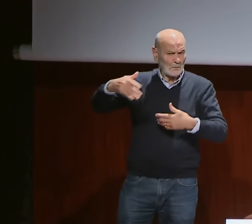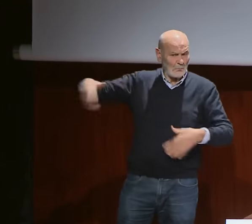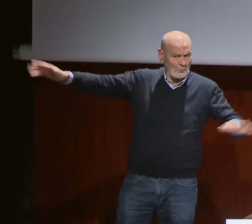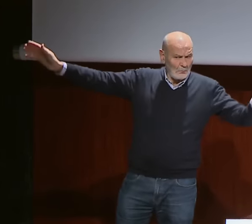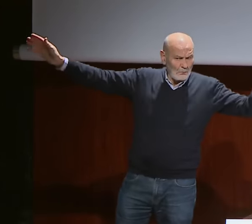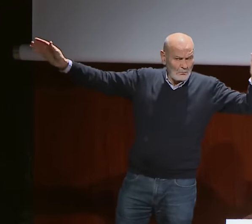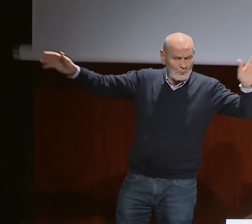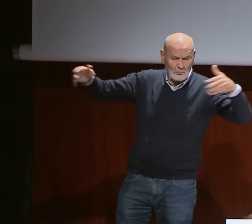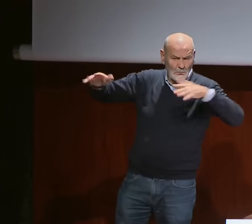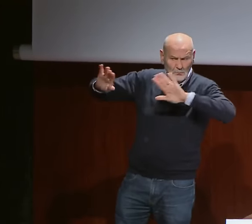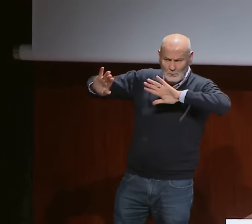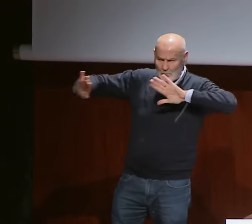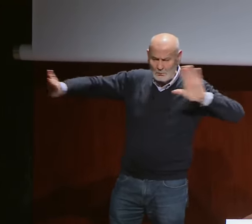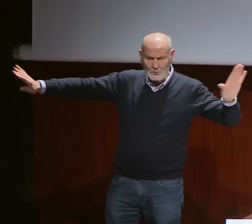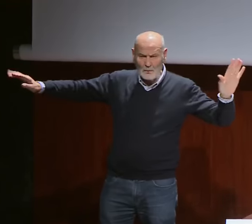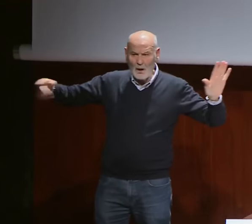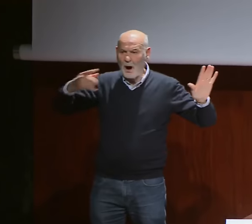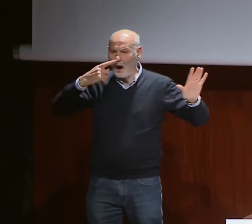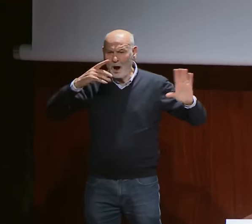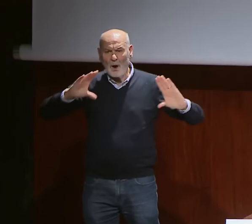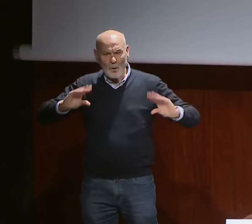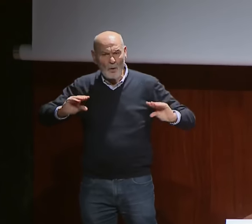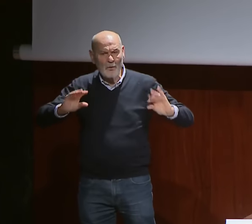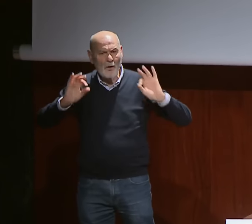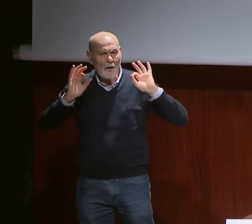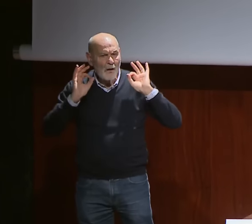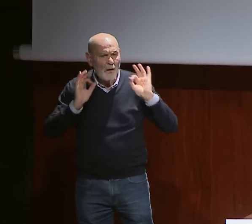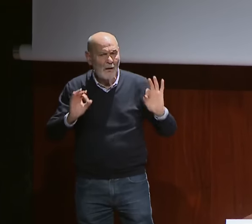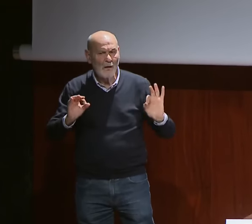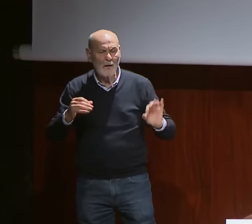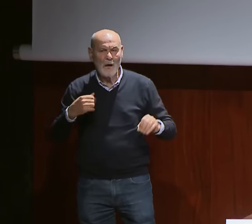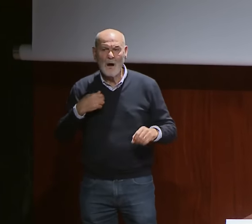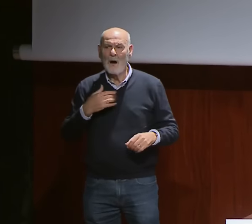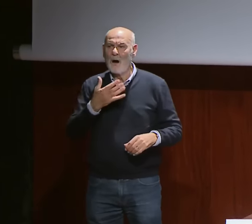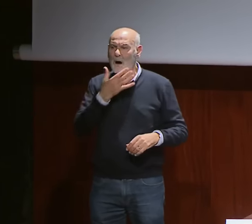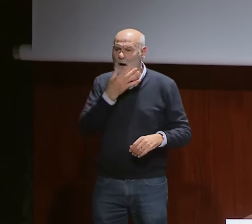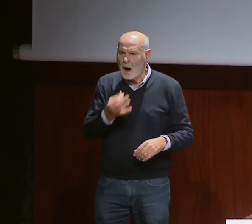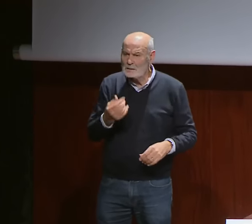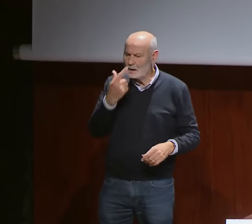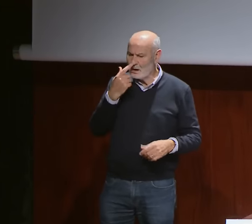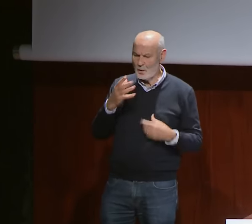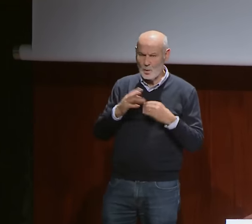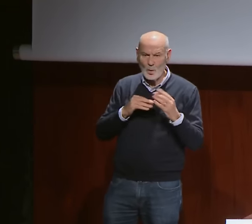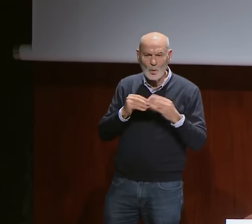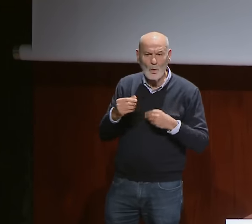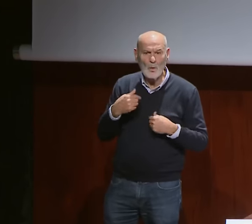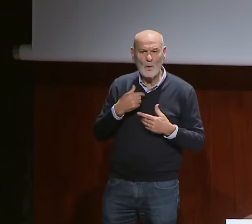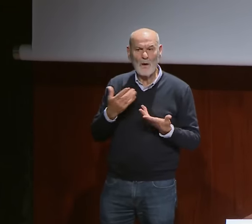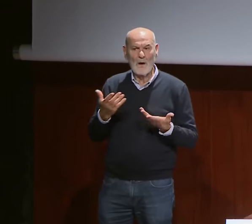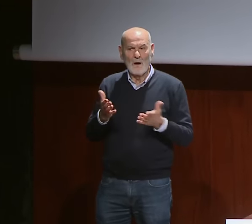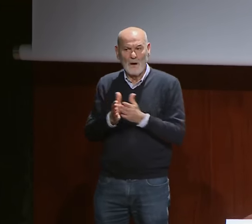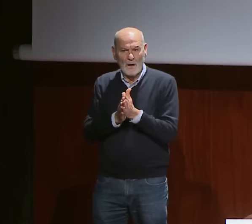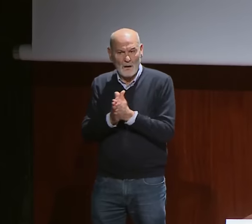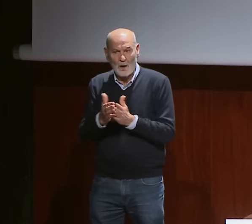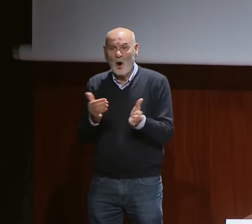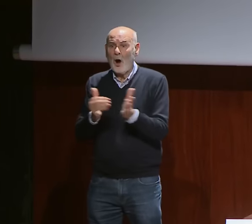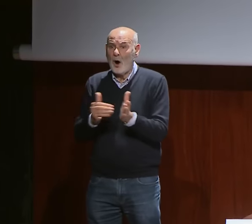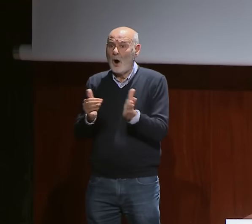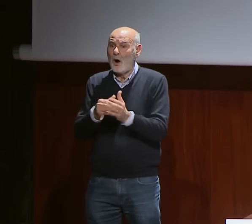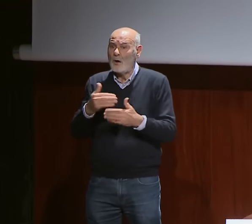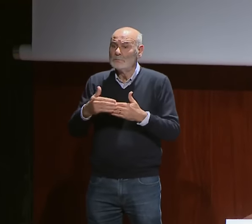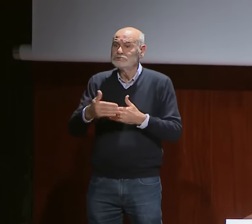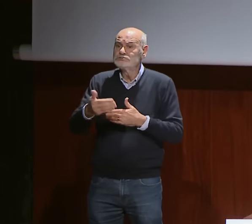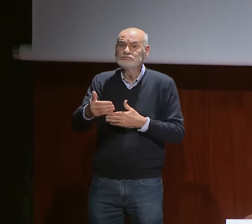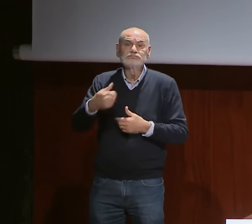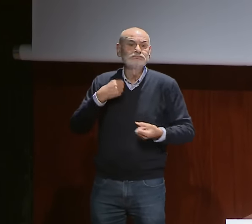On a travaillé à distance. On était à 600 km l'un de l'autre. C'était vraiment très, très confortable. Pour moi,